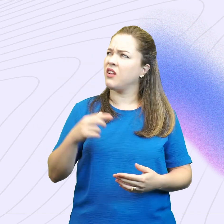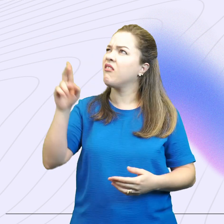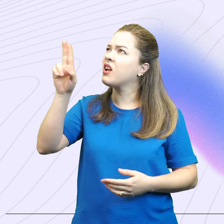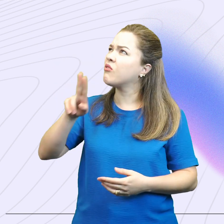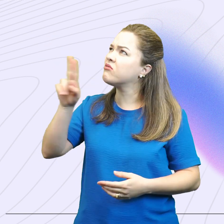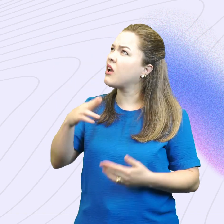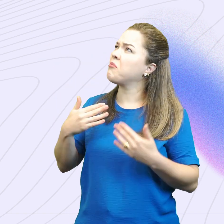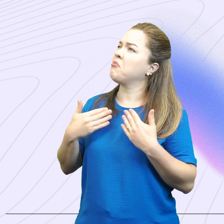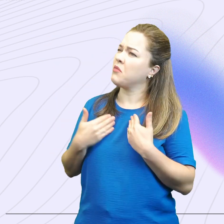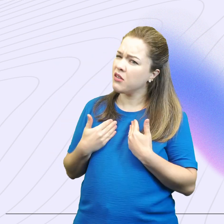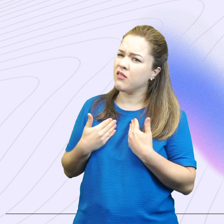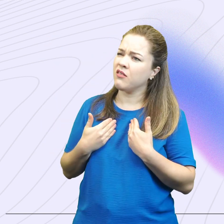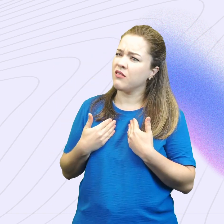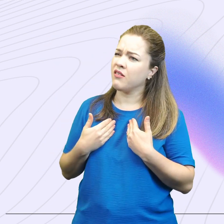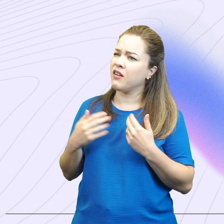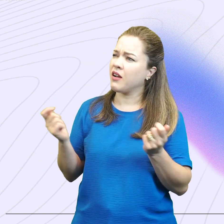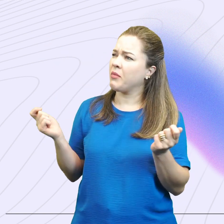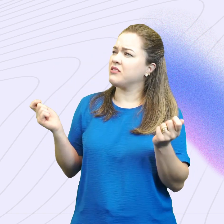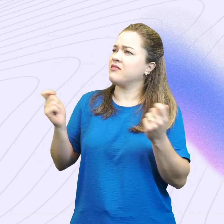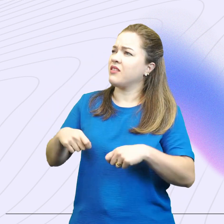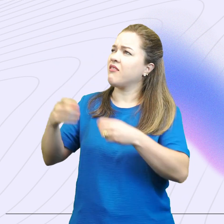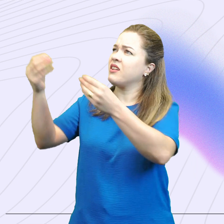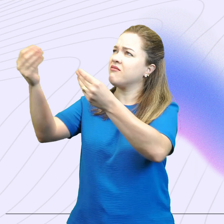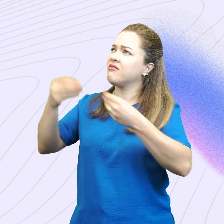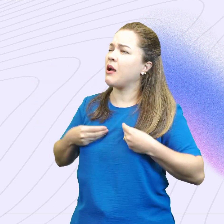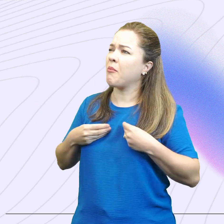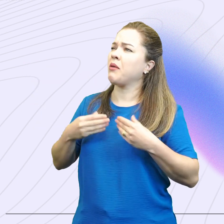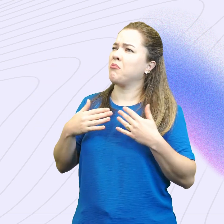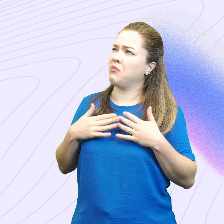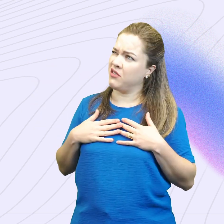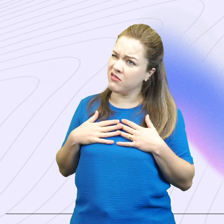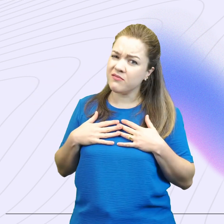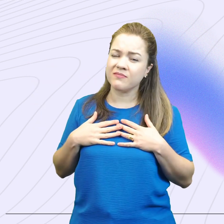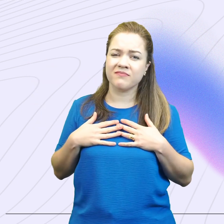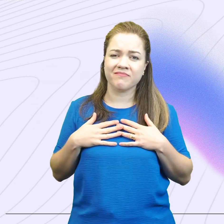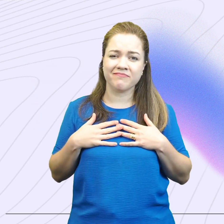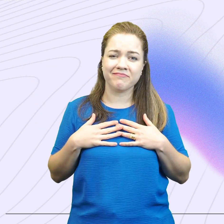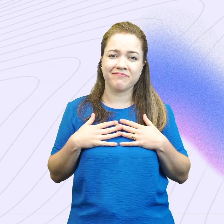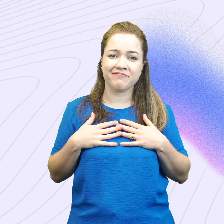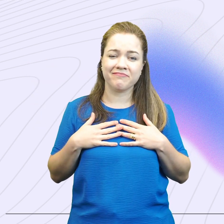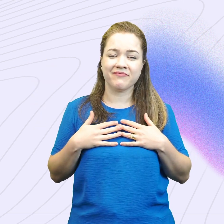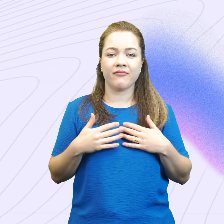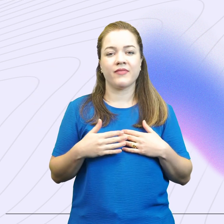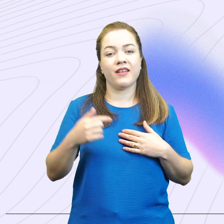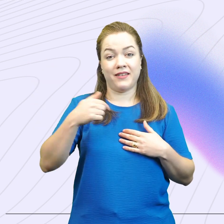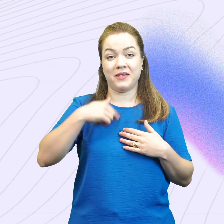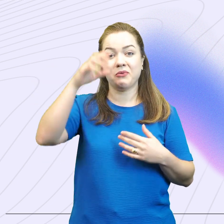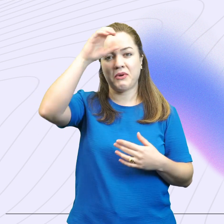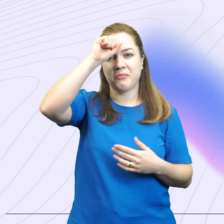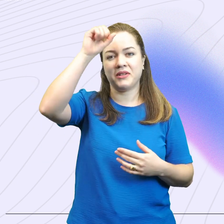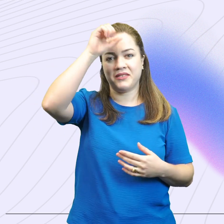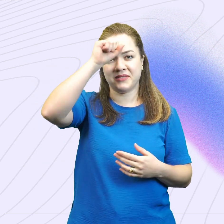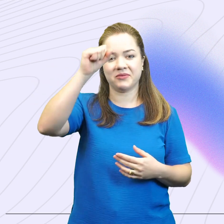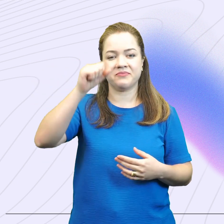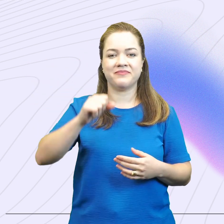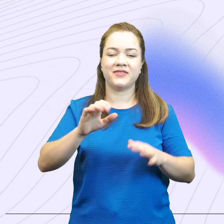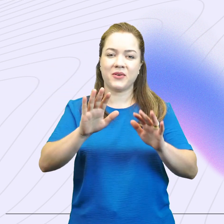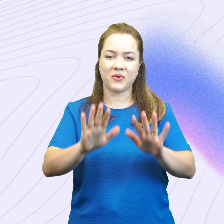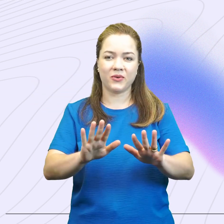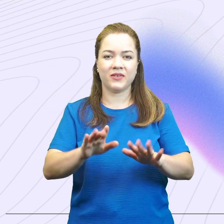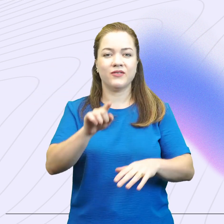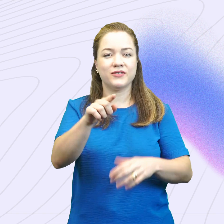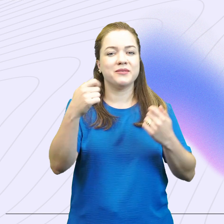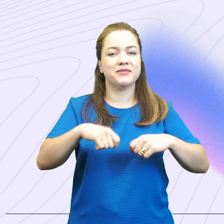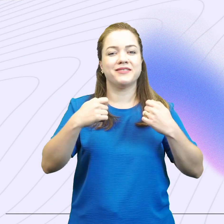a mim? Será que Deus quer capacitar mesmo a mim? Uma das coisas que eu tanto aprendo é que falar, querido, você